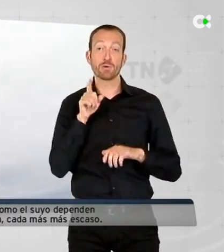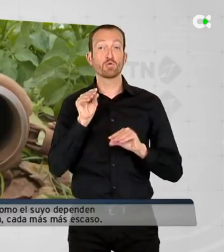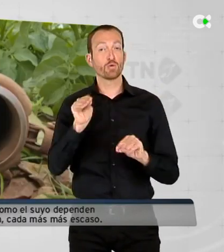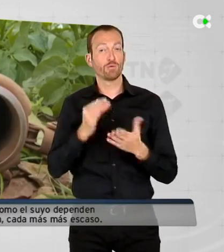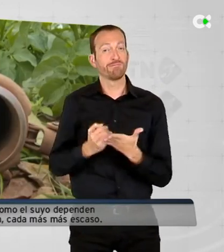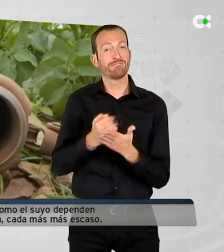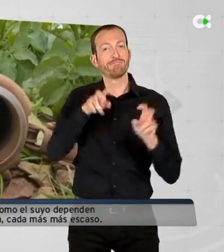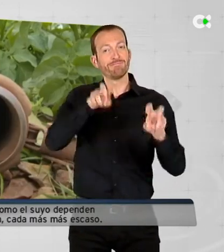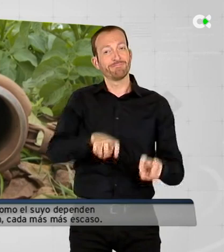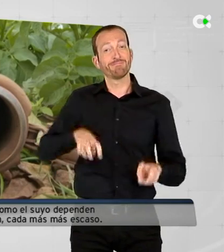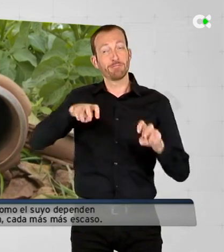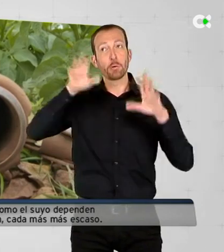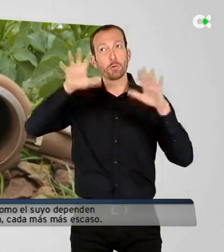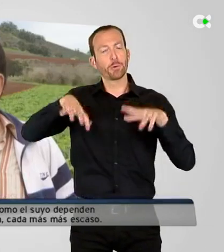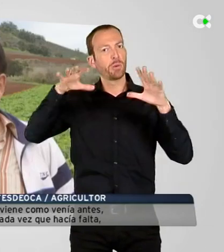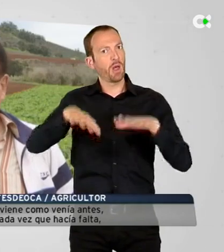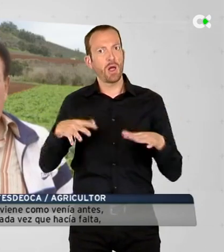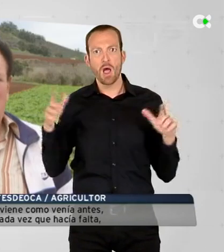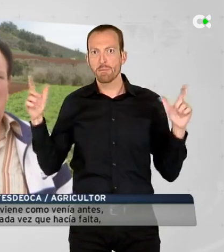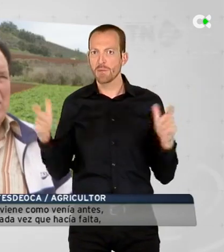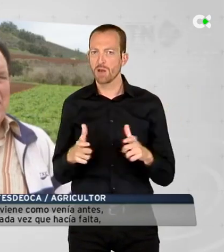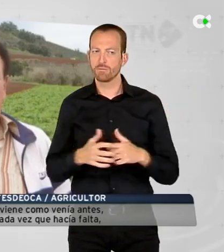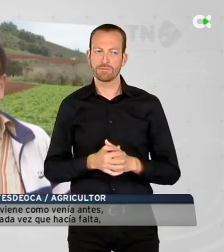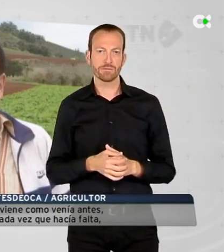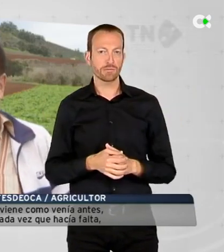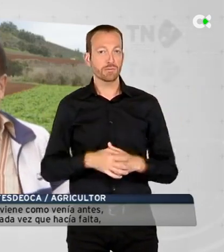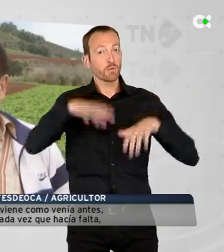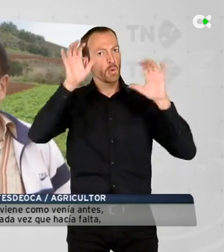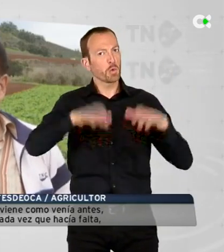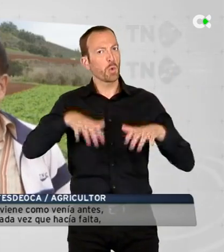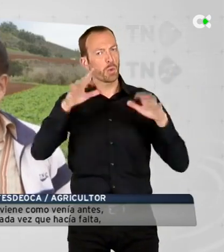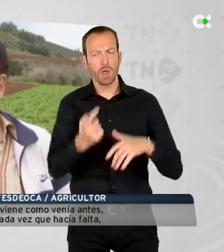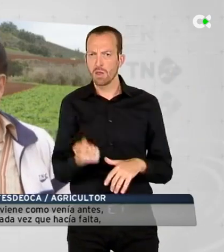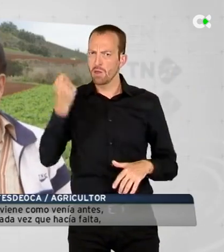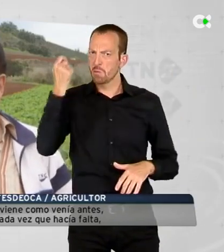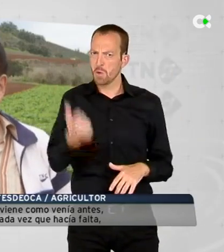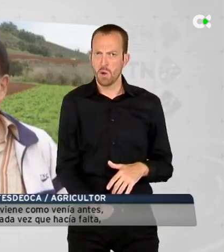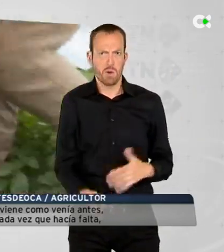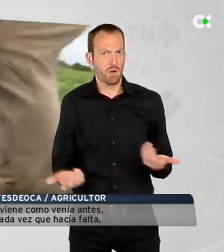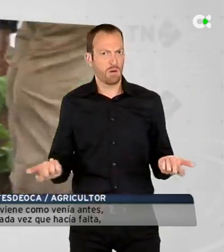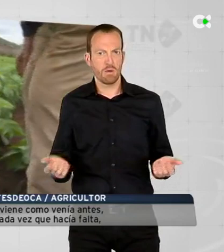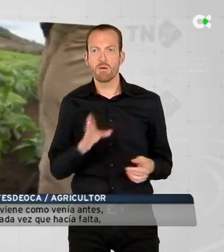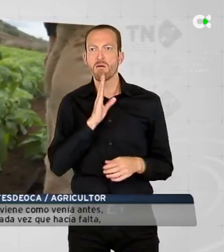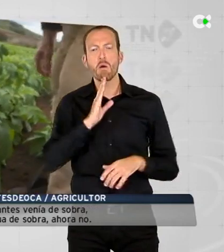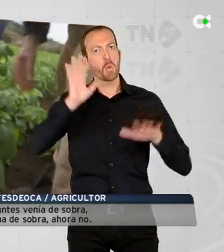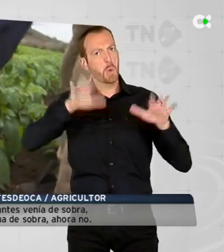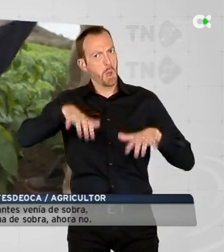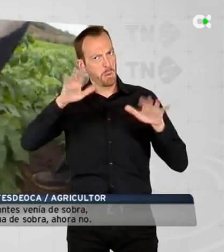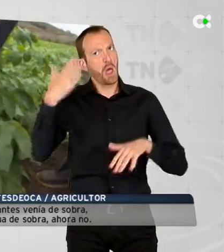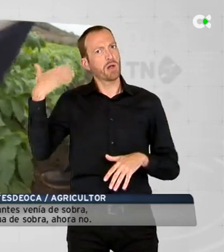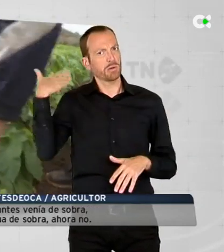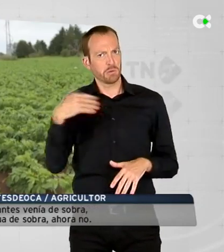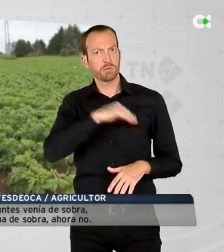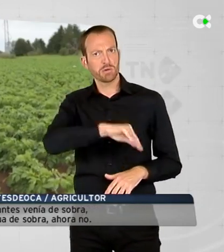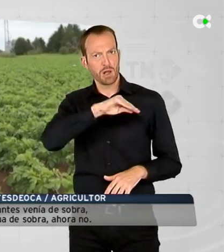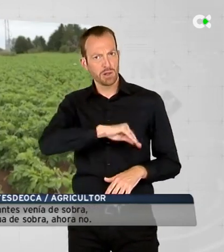dependen de este bien cada vez más escaso. La lluvia no viene como venía antes, que viene fiove cada vez que hace falta, porque antes venía de sobra,